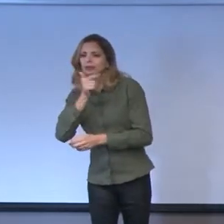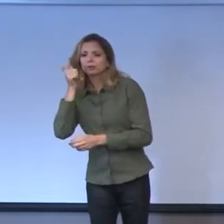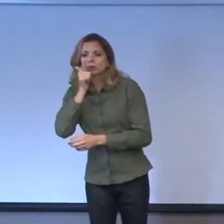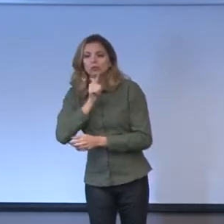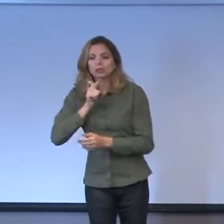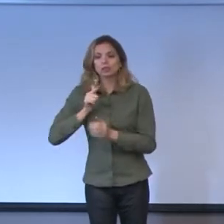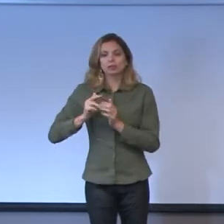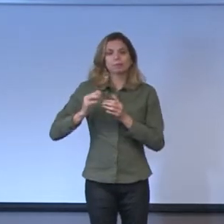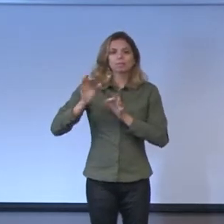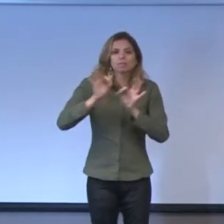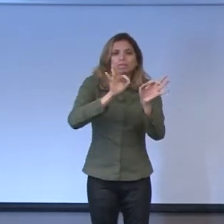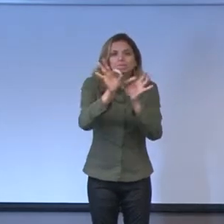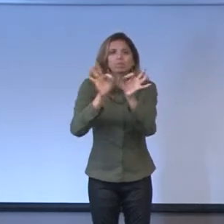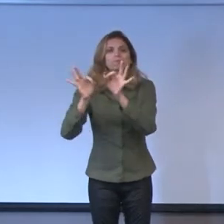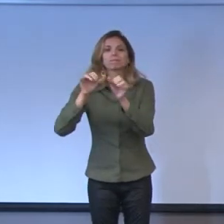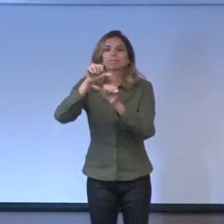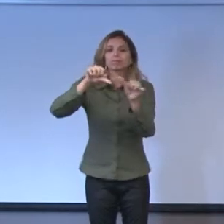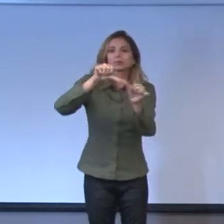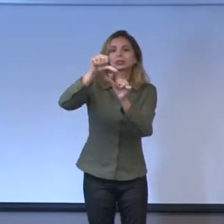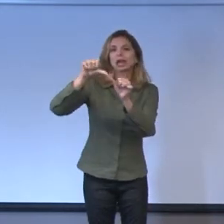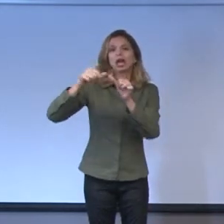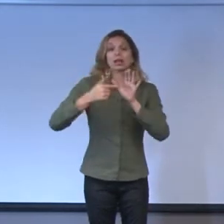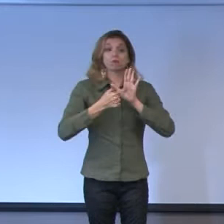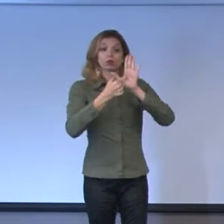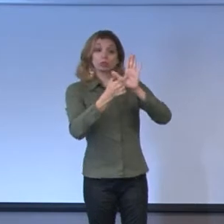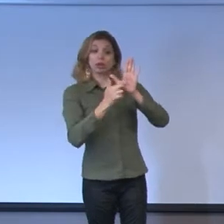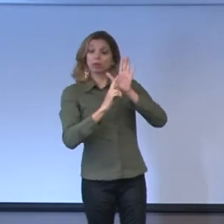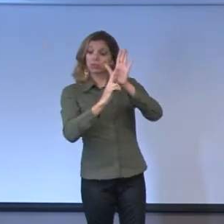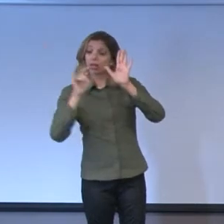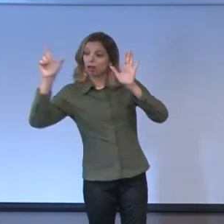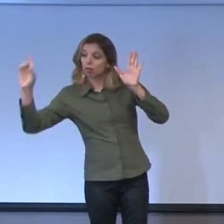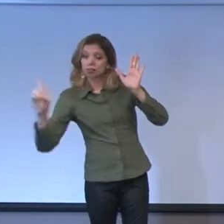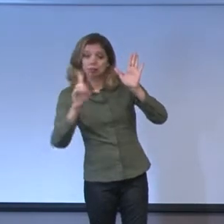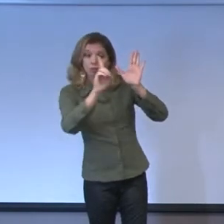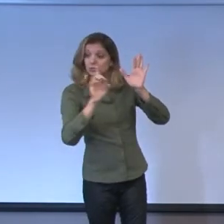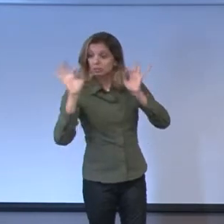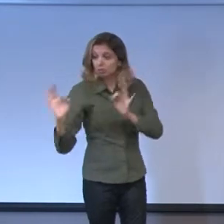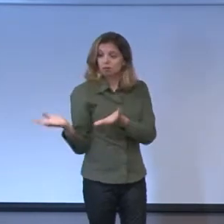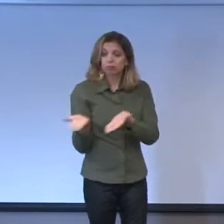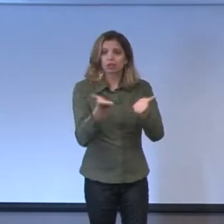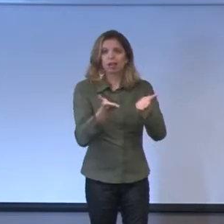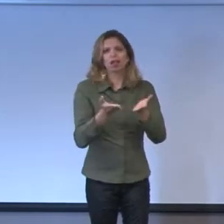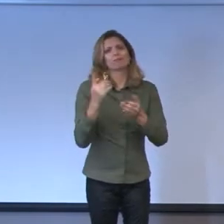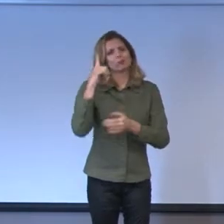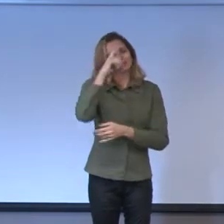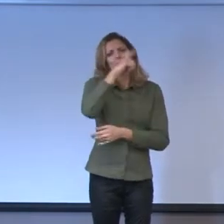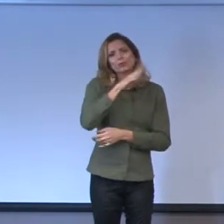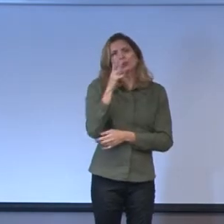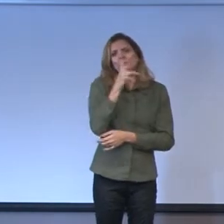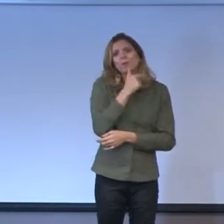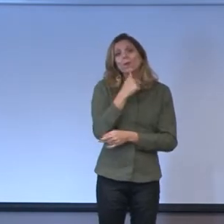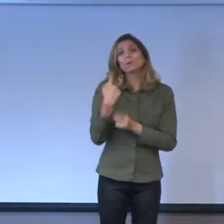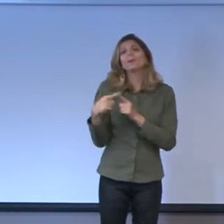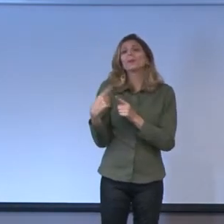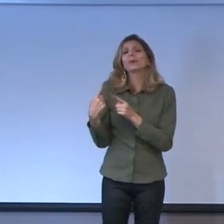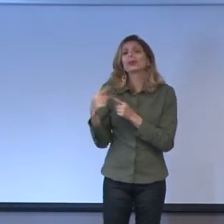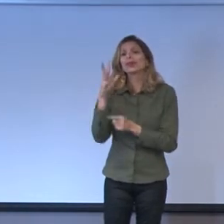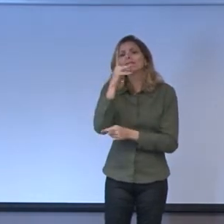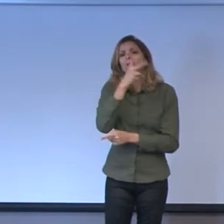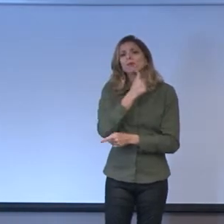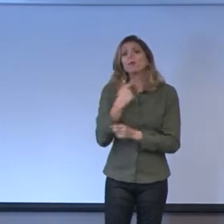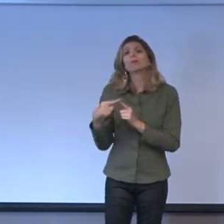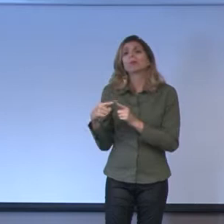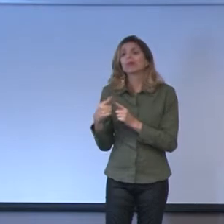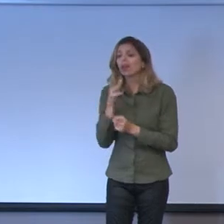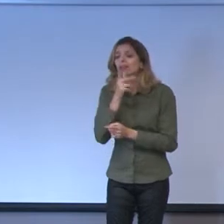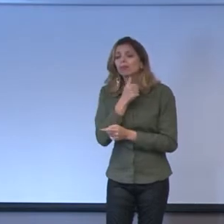representatividade nas esferas de poder e assim por diante. Então, a explicação vem de um histórico, né,